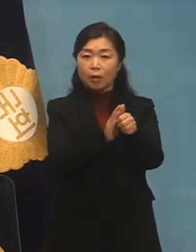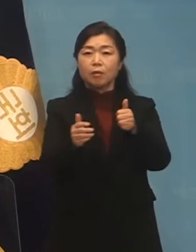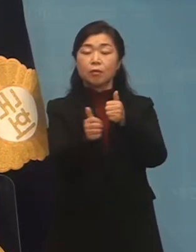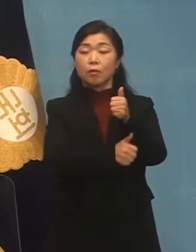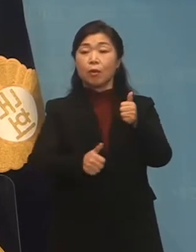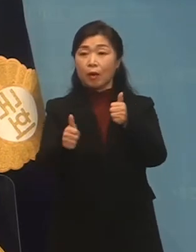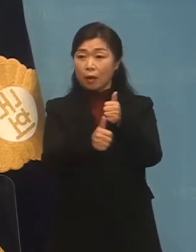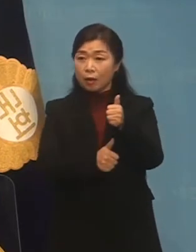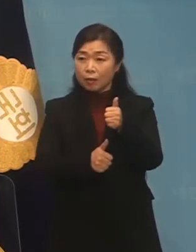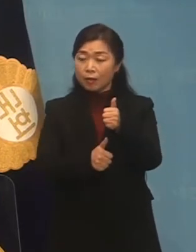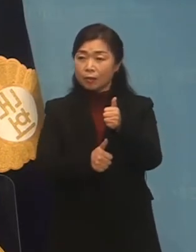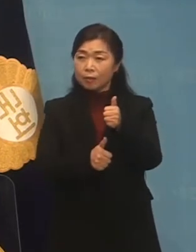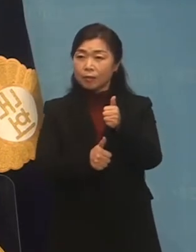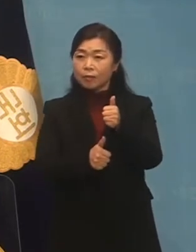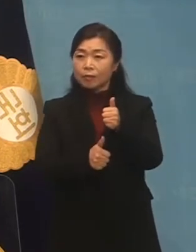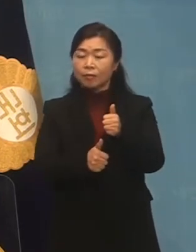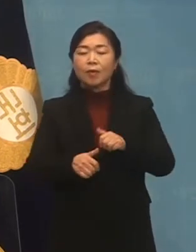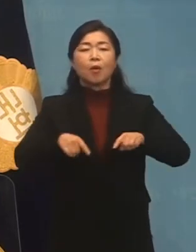공약위원회